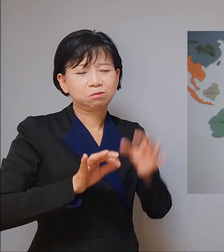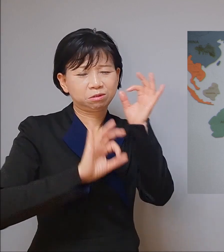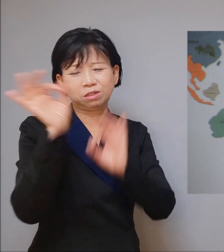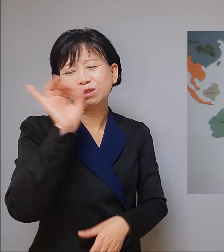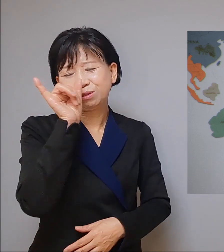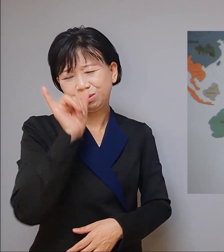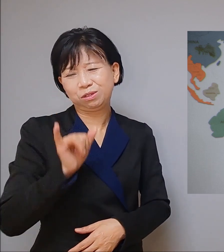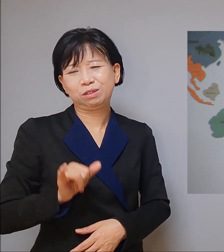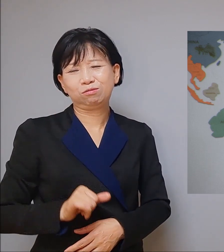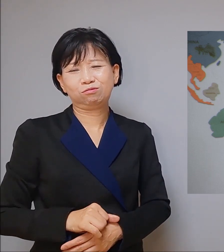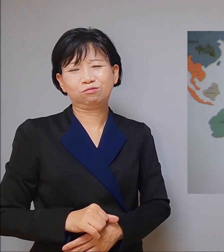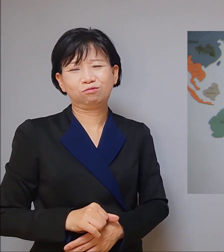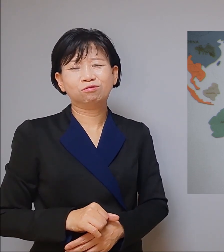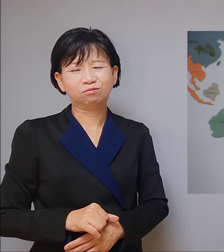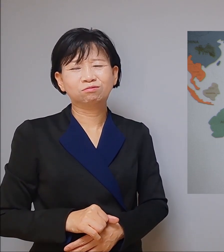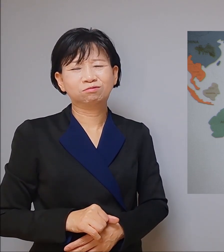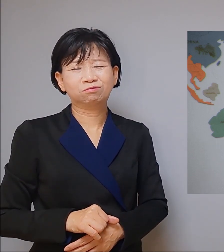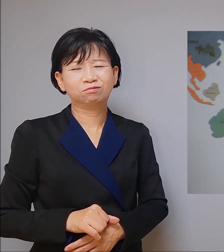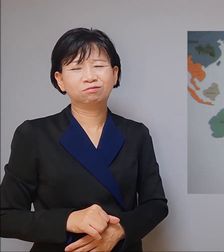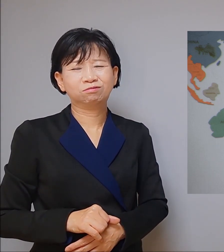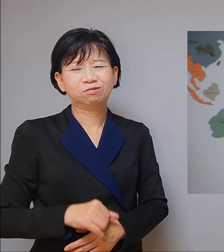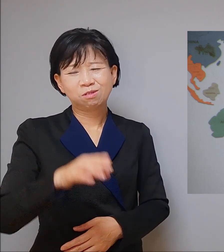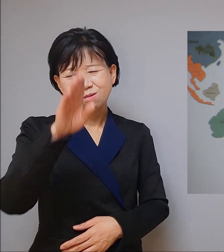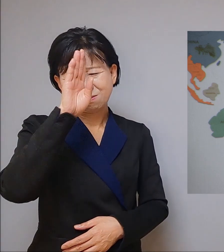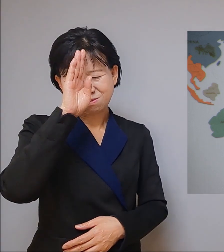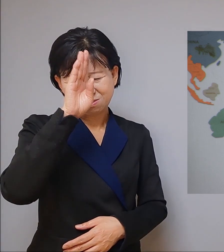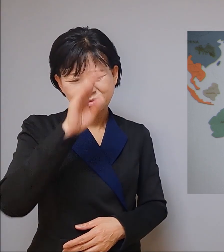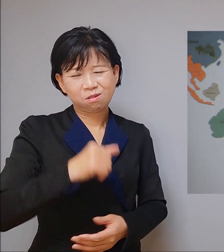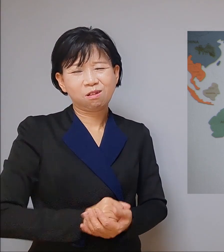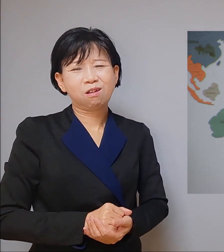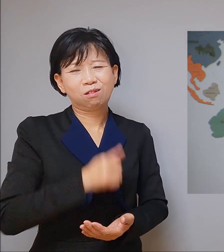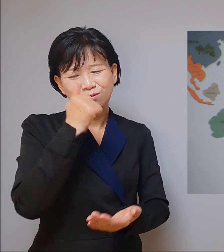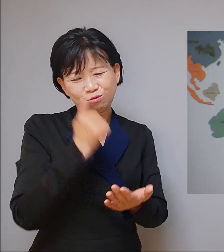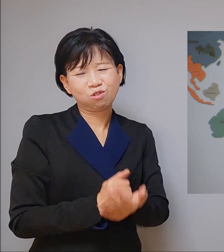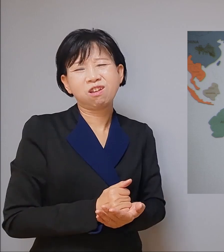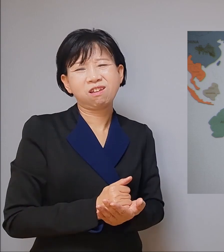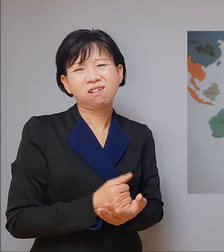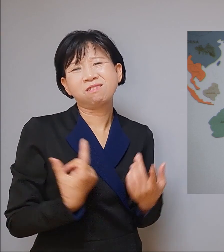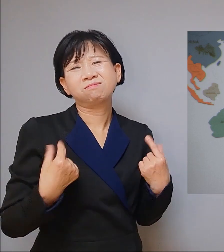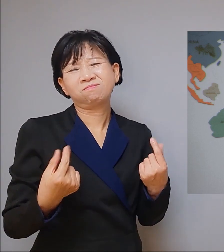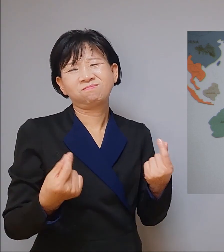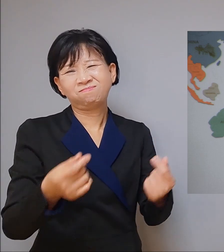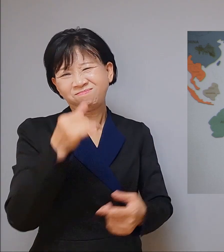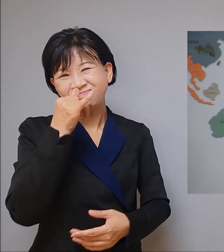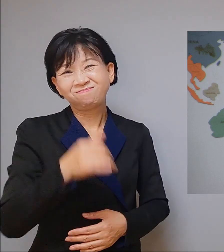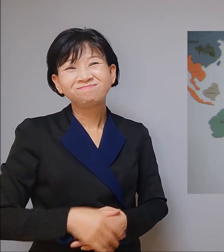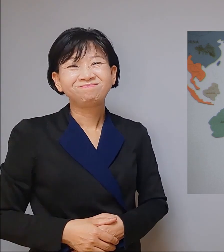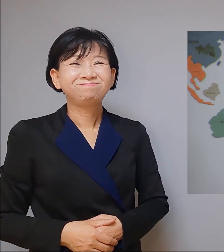실수하지요. 고질적인 질병이, 고질적인 죄를 짓는 게 있습니다.